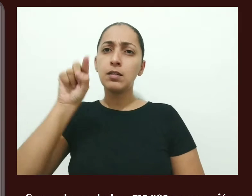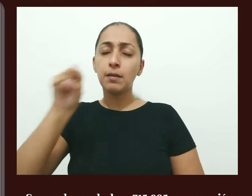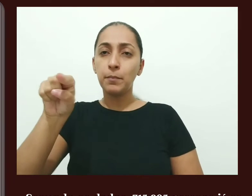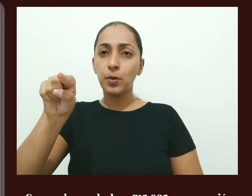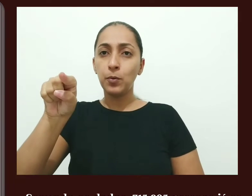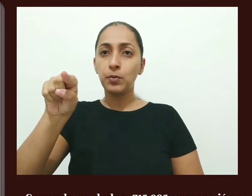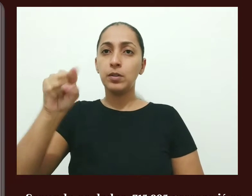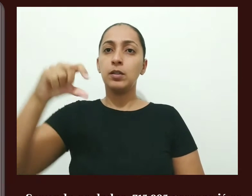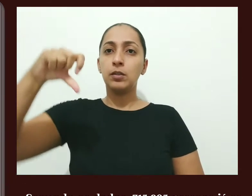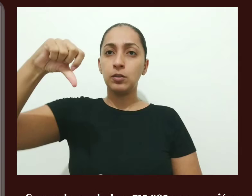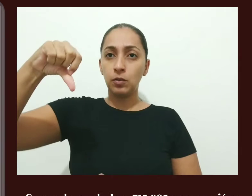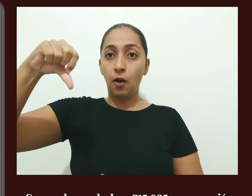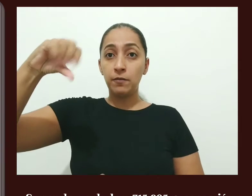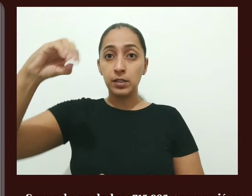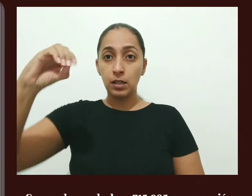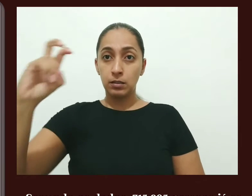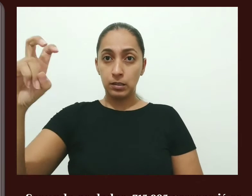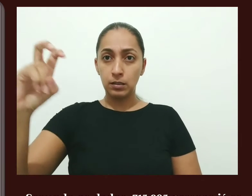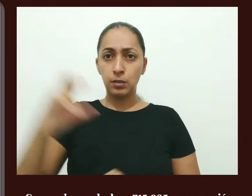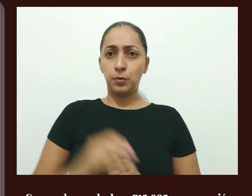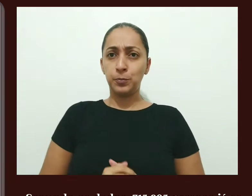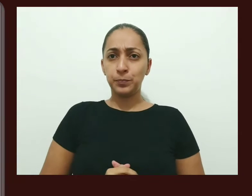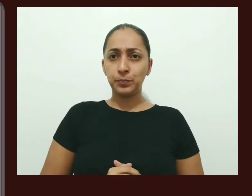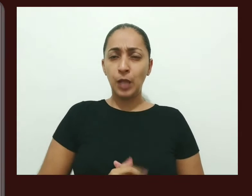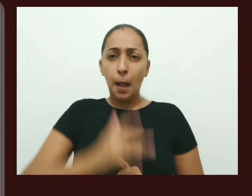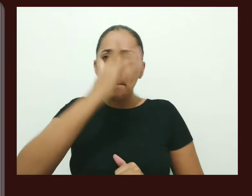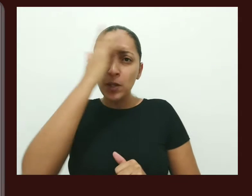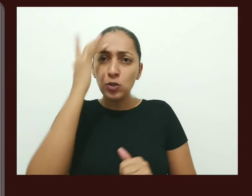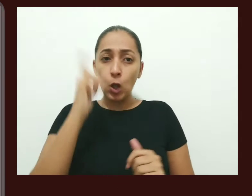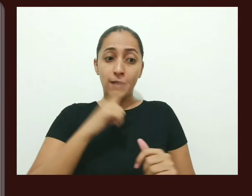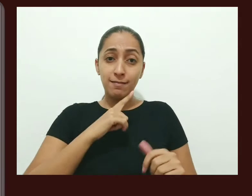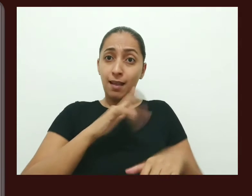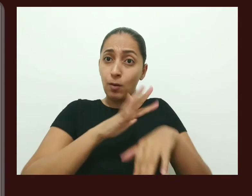715.905 pessoas já se recuperaram do coronavírus.